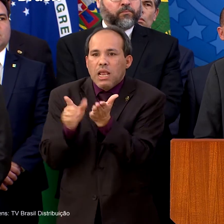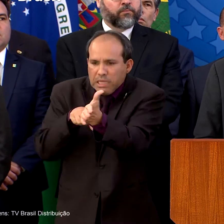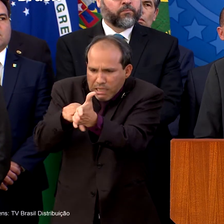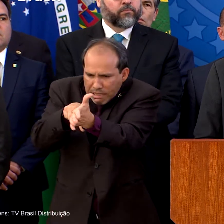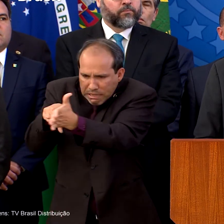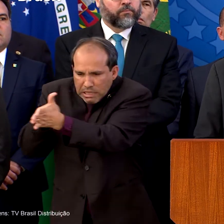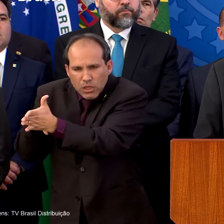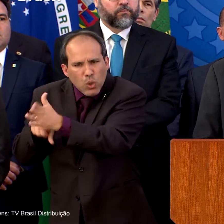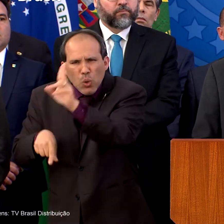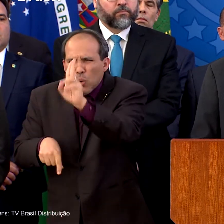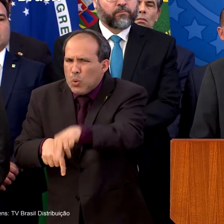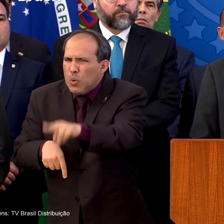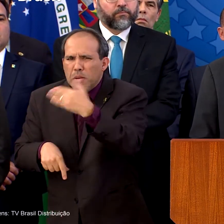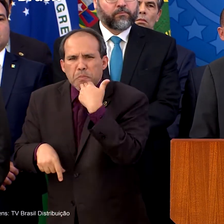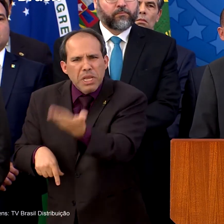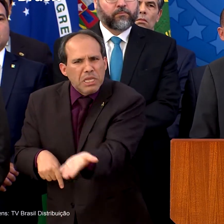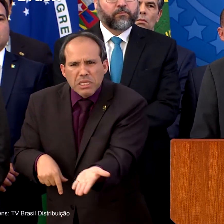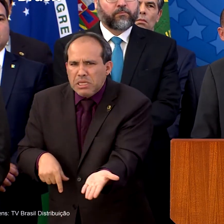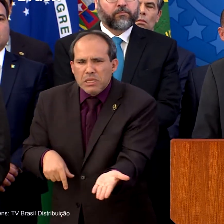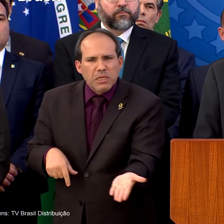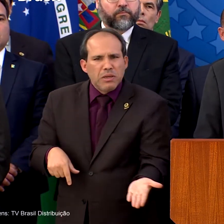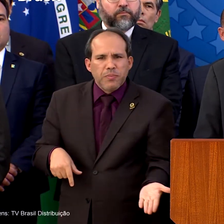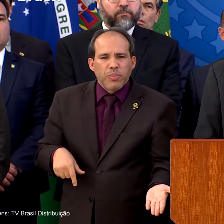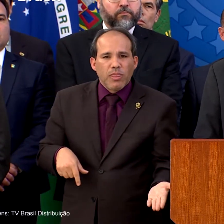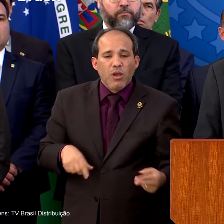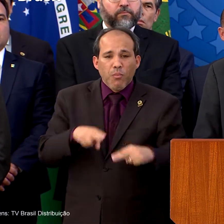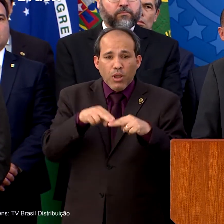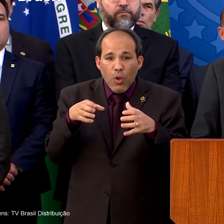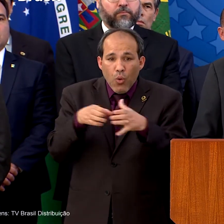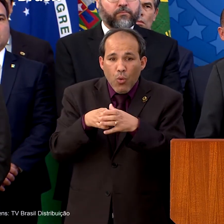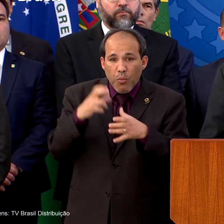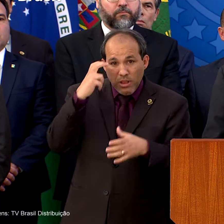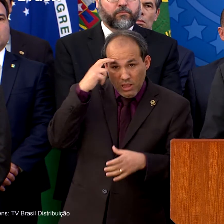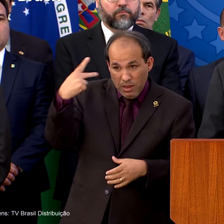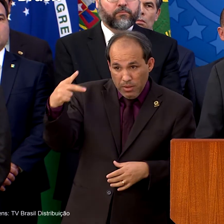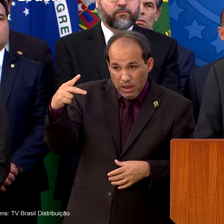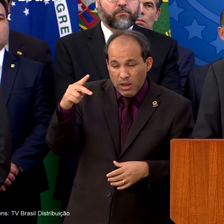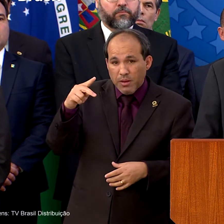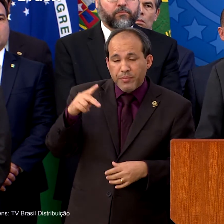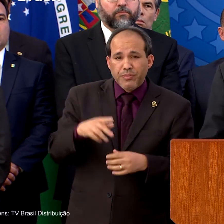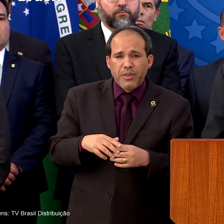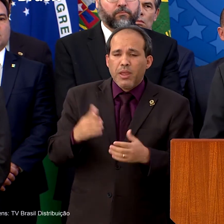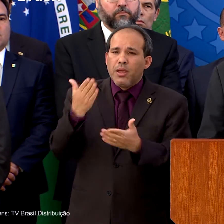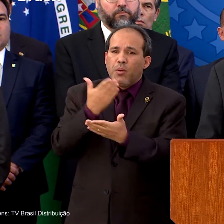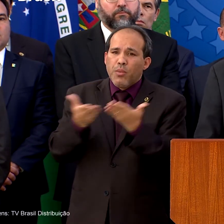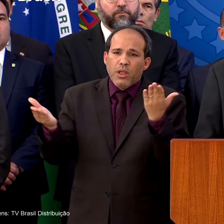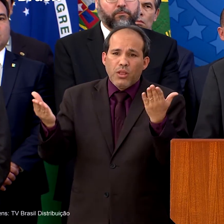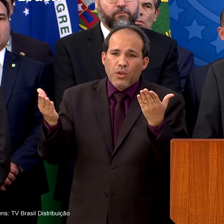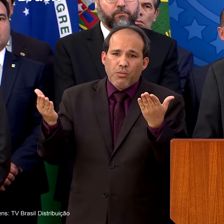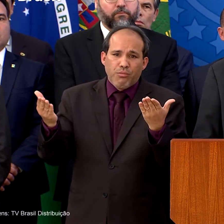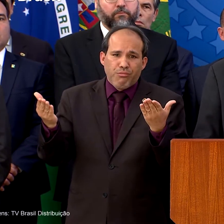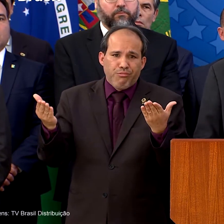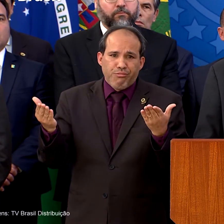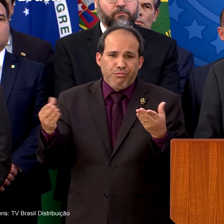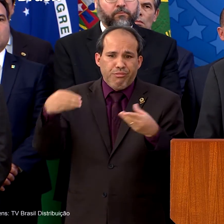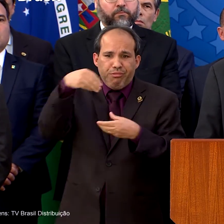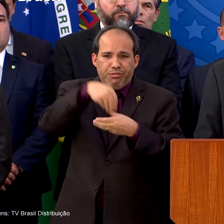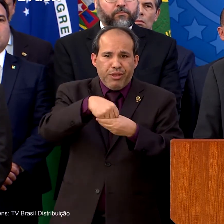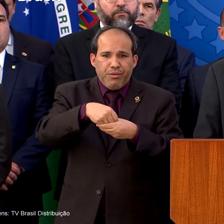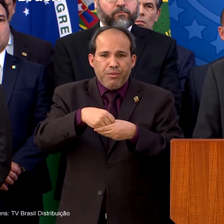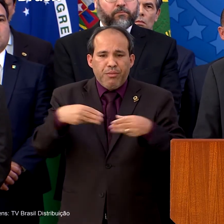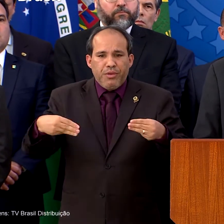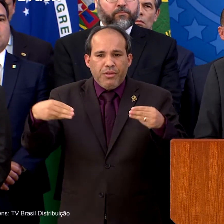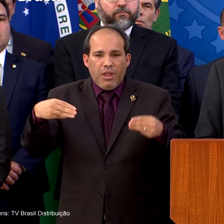a inteligência com ele perdeu espaço na justiça e